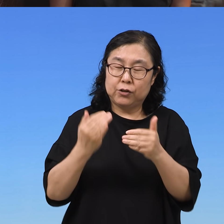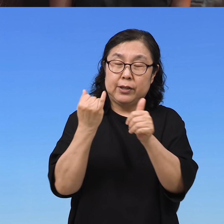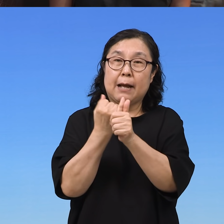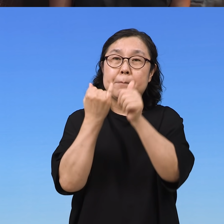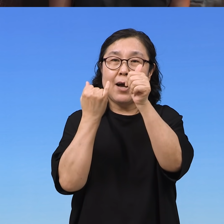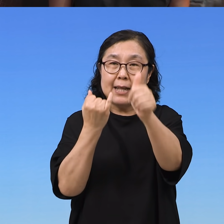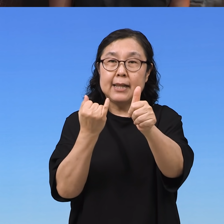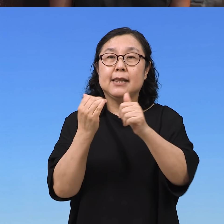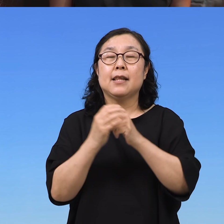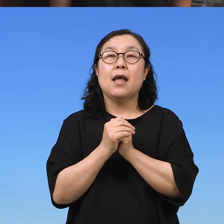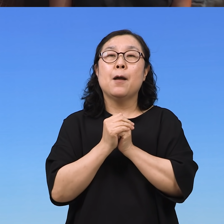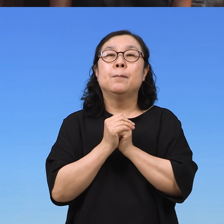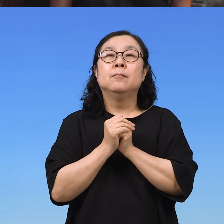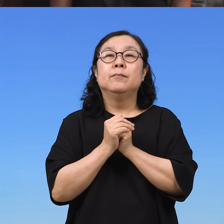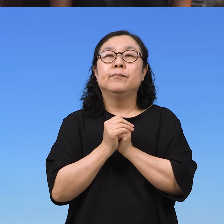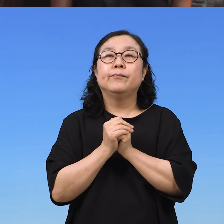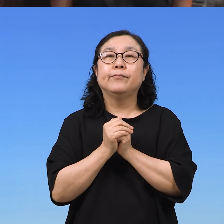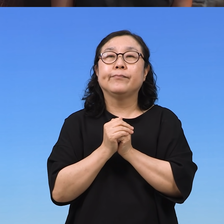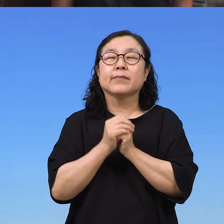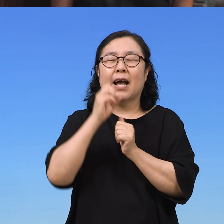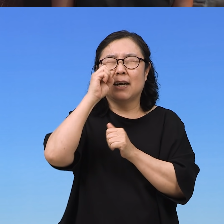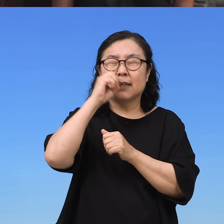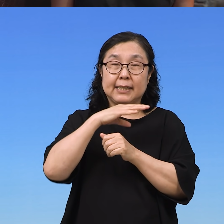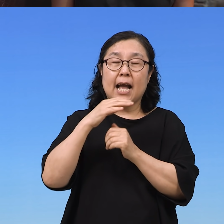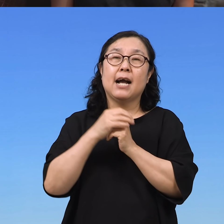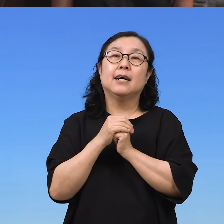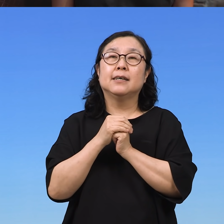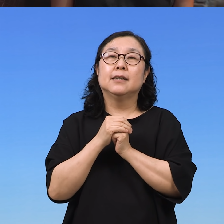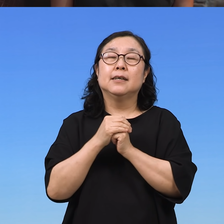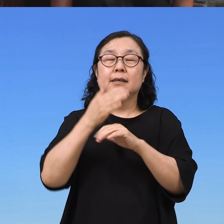해주는 남편한테 그냥